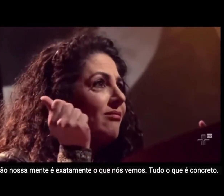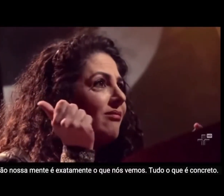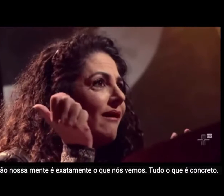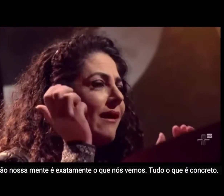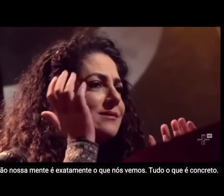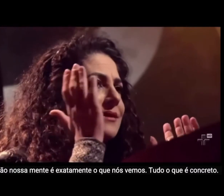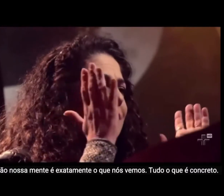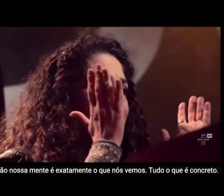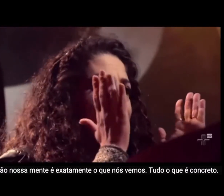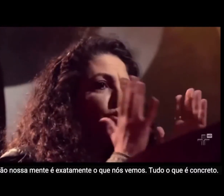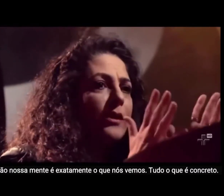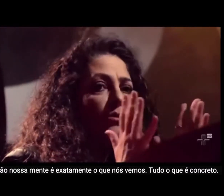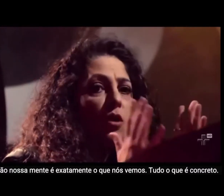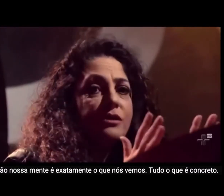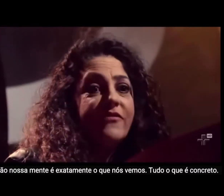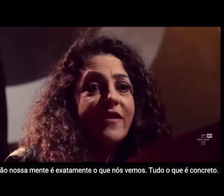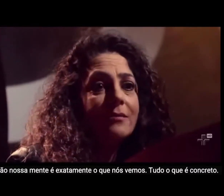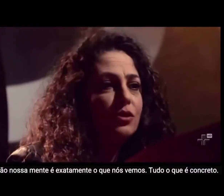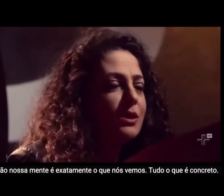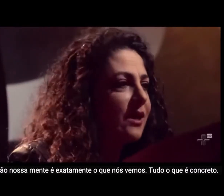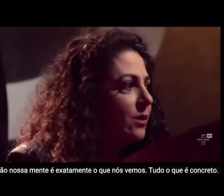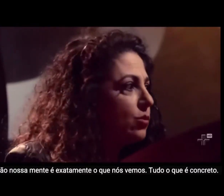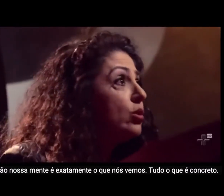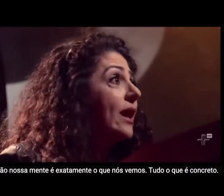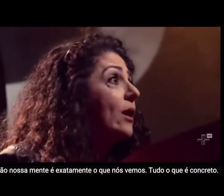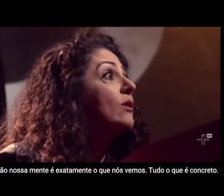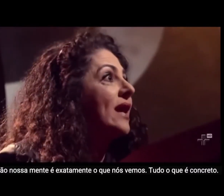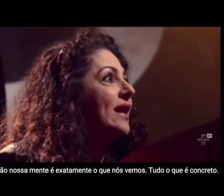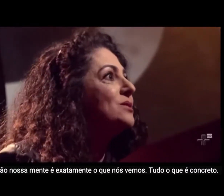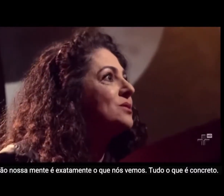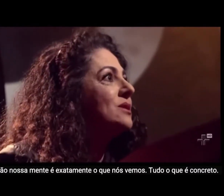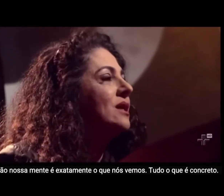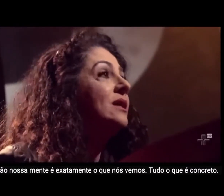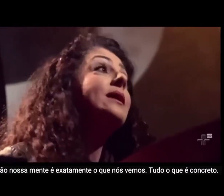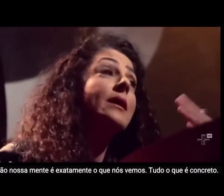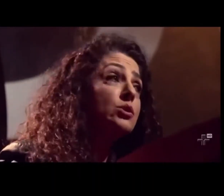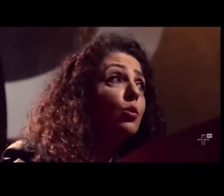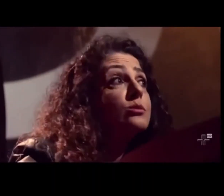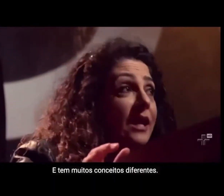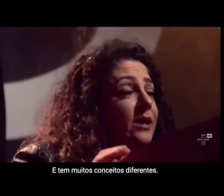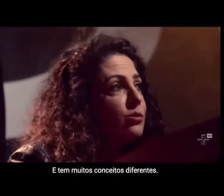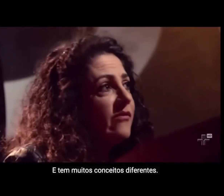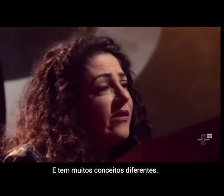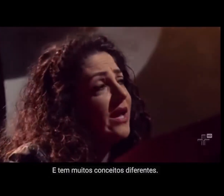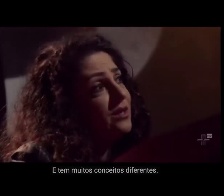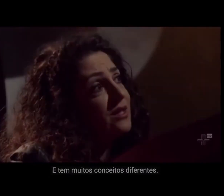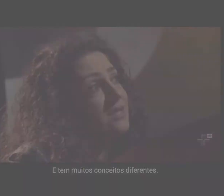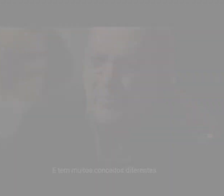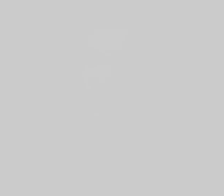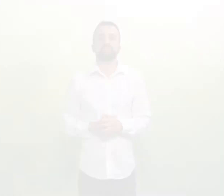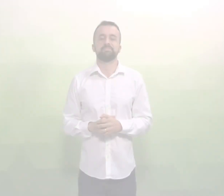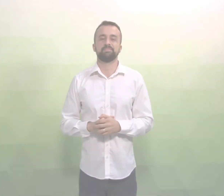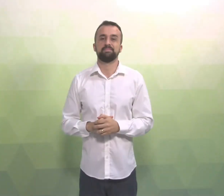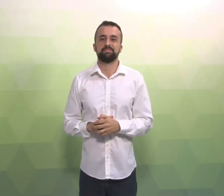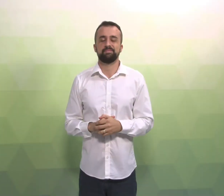mente é exatamente o que nós vemos aqui, tudo que é concreto. E que temos de conceitos diferentes.